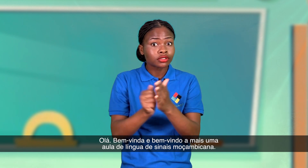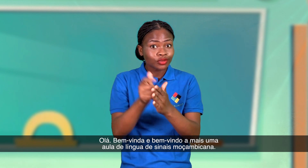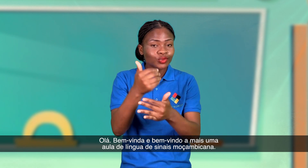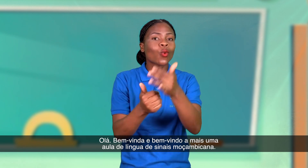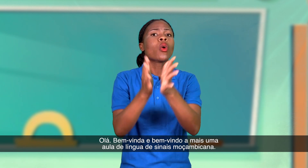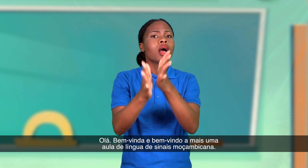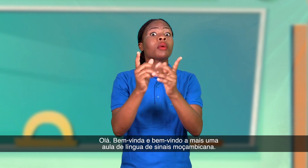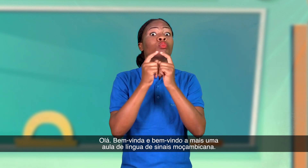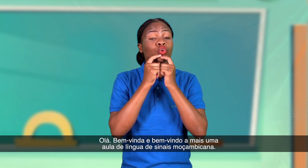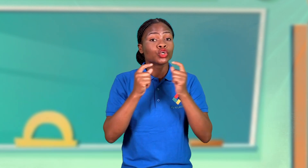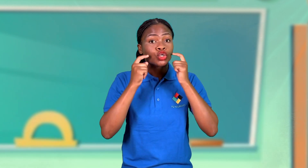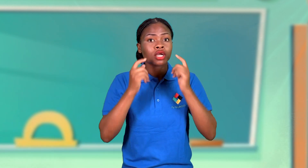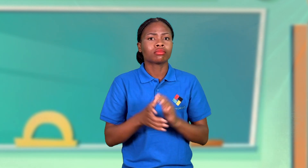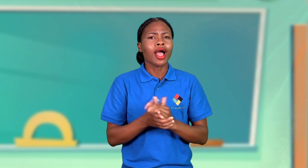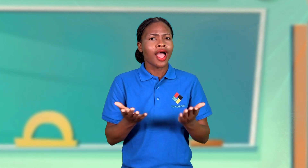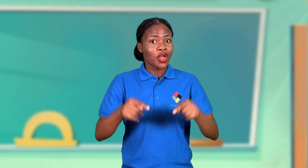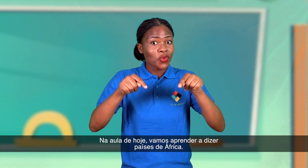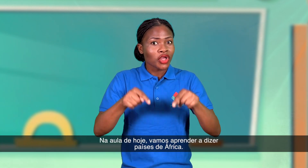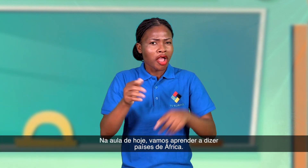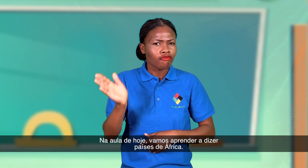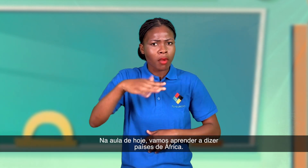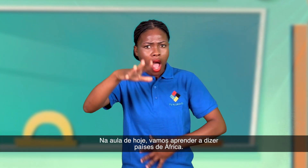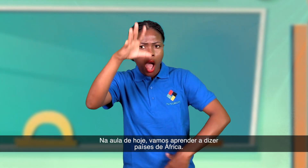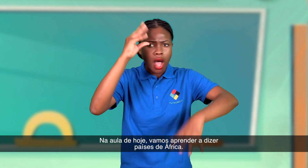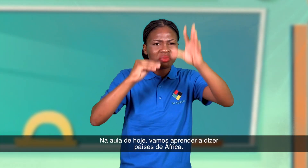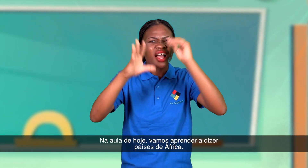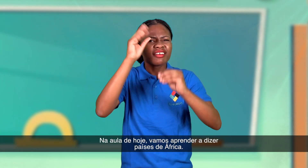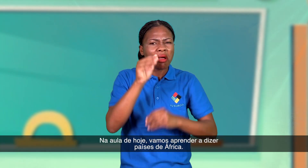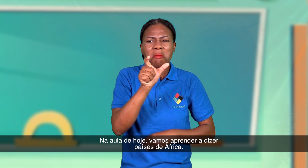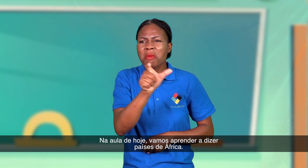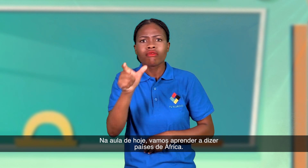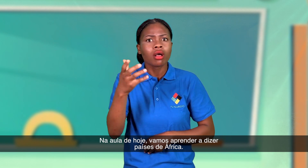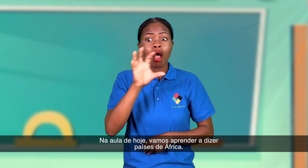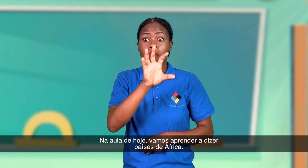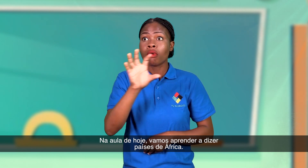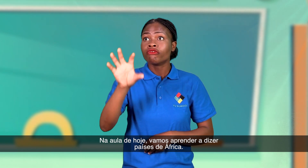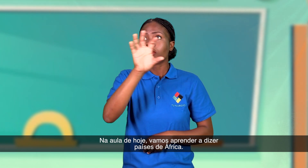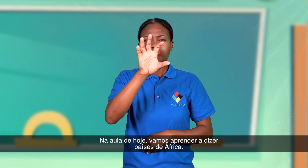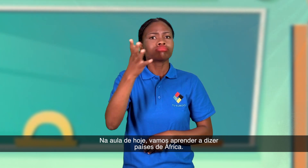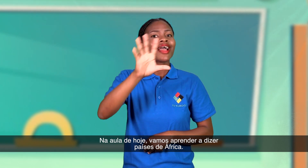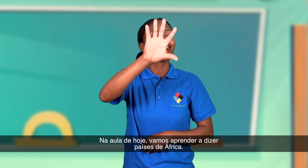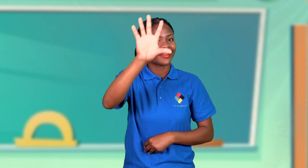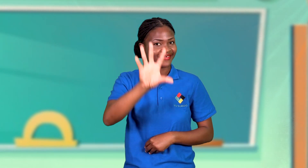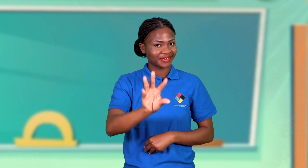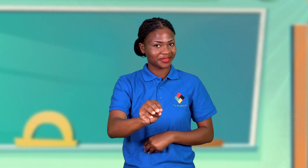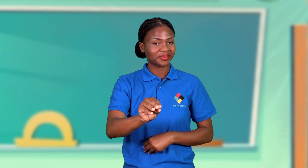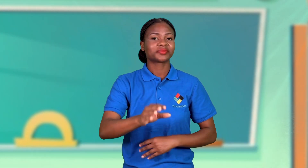da Língua de Sinais de Moçambique. Na aula de hoje, vamos aprender a dizer países de